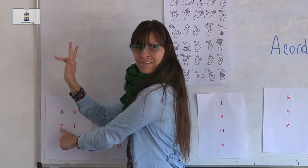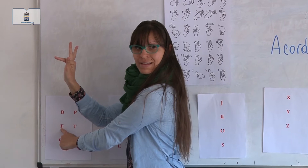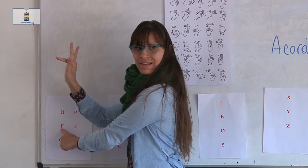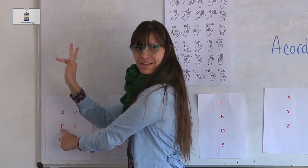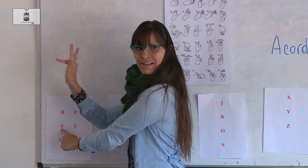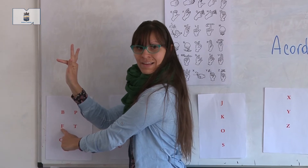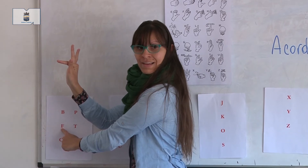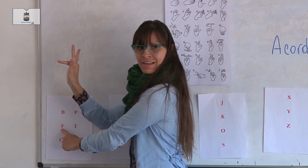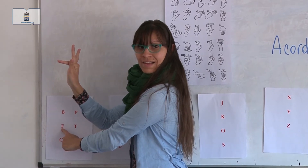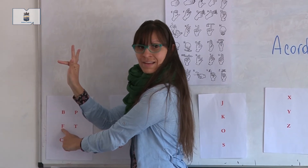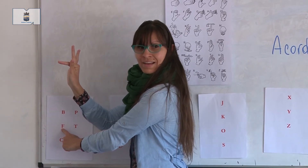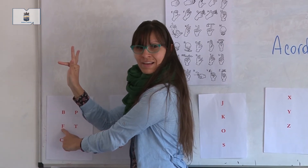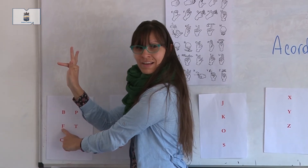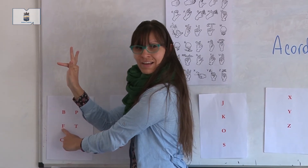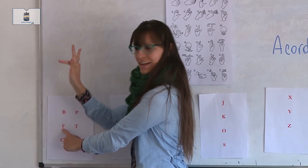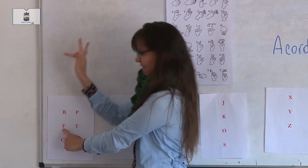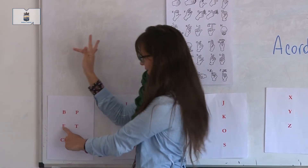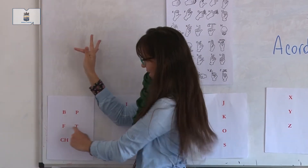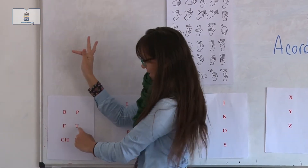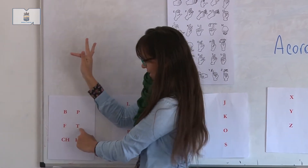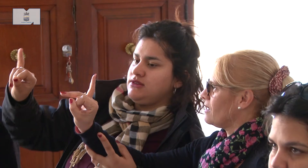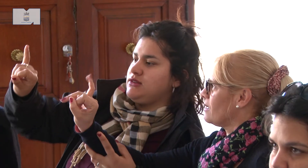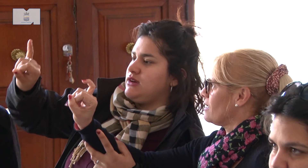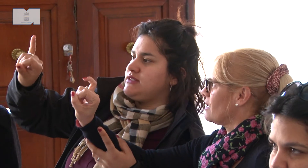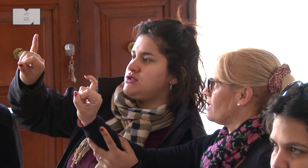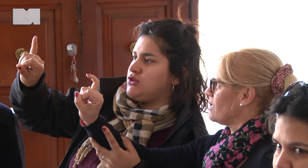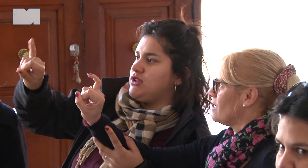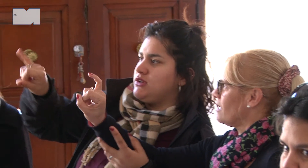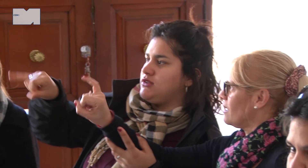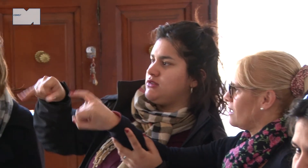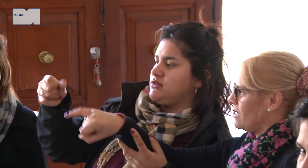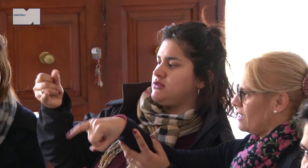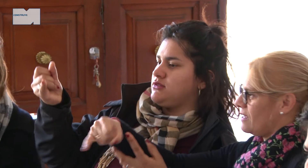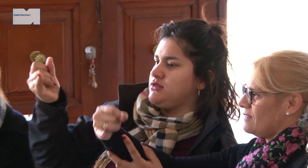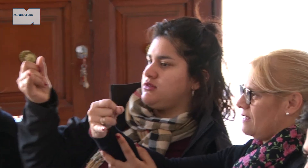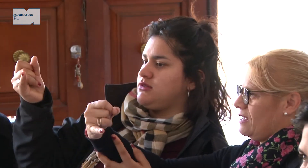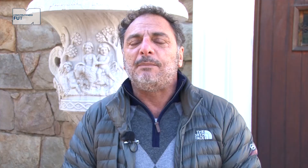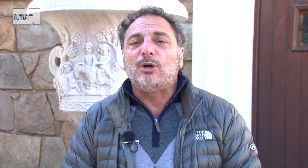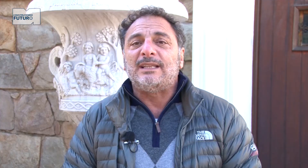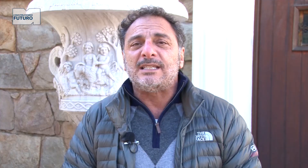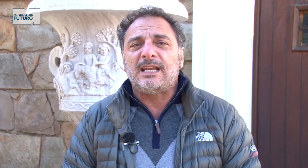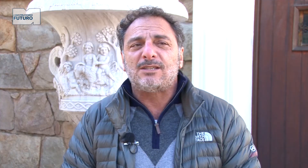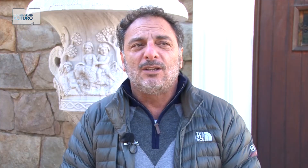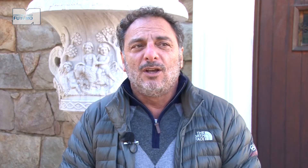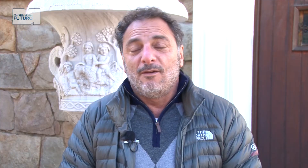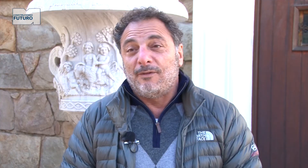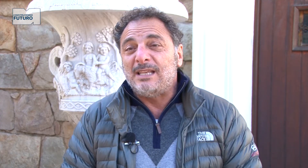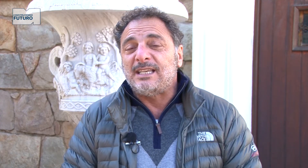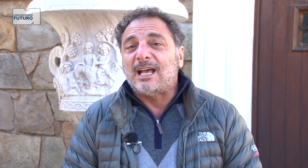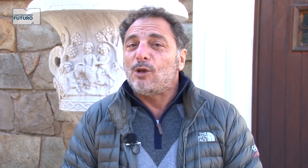de Educación. La verdad para nosotros es un placer poder colaborar en este tipo de talleres. Felicitar hoy